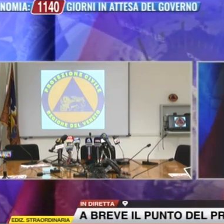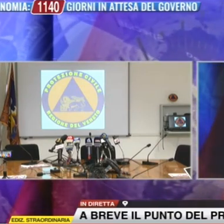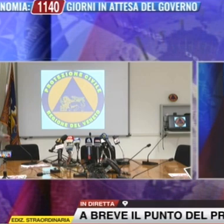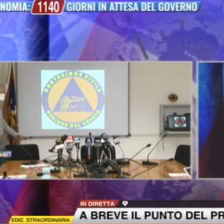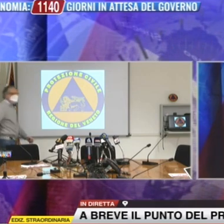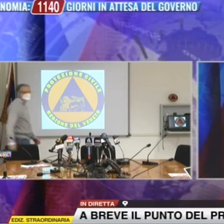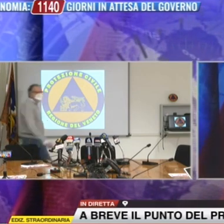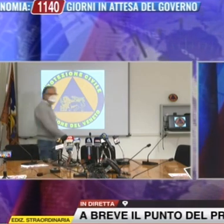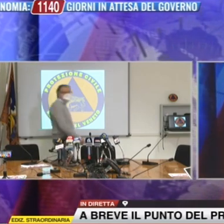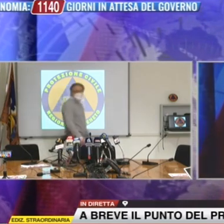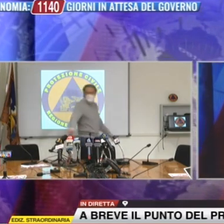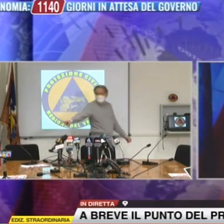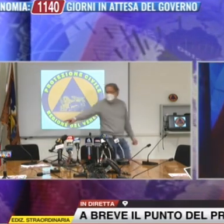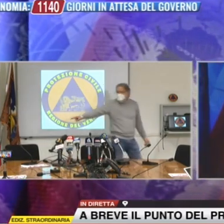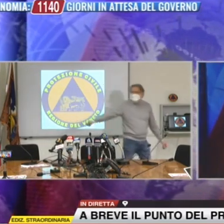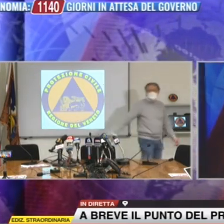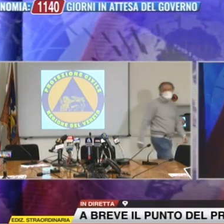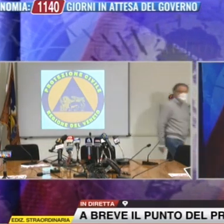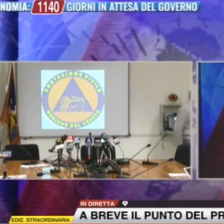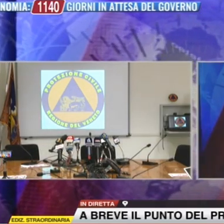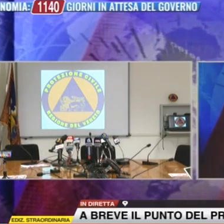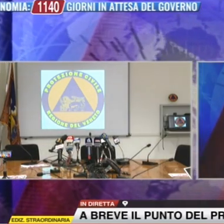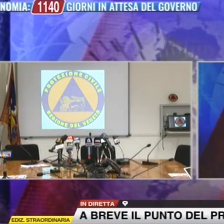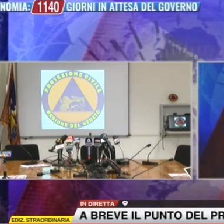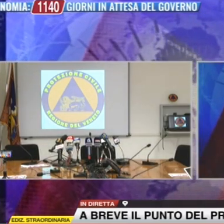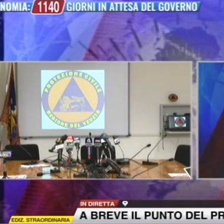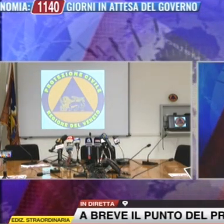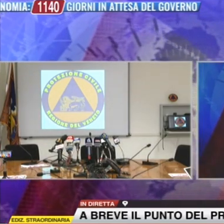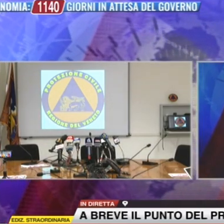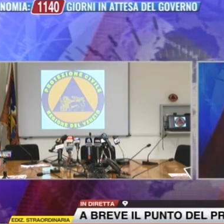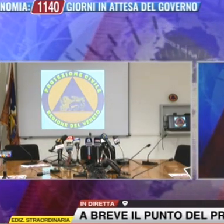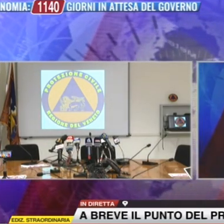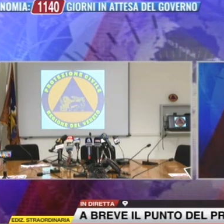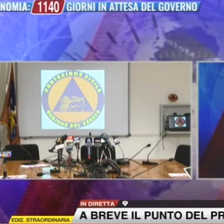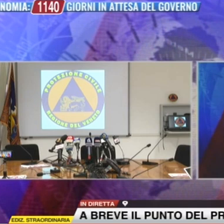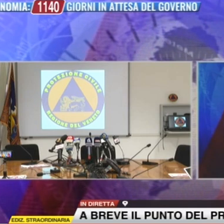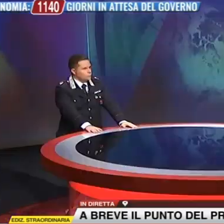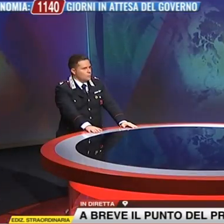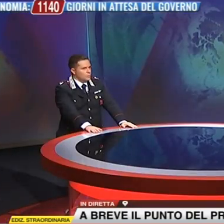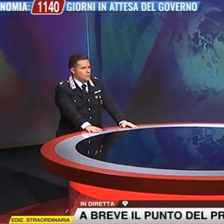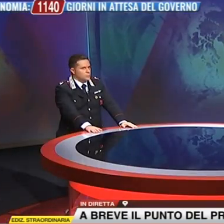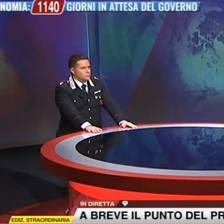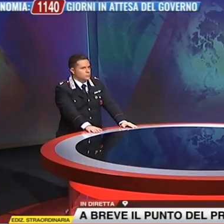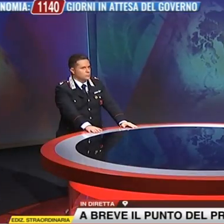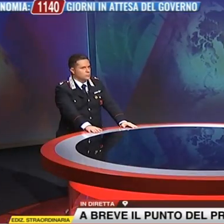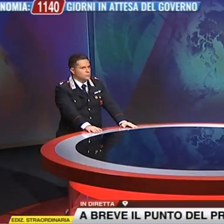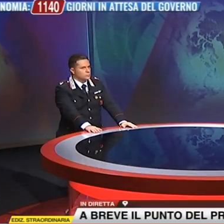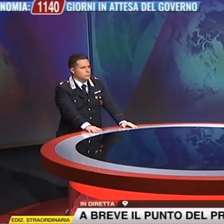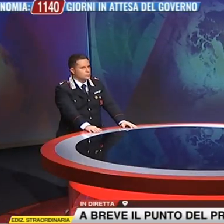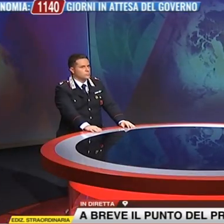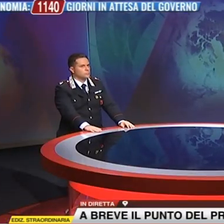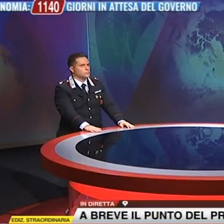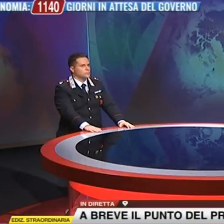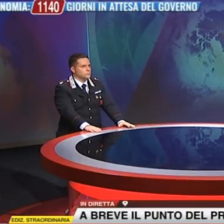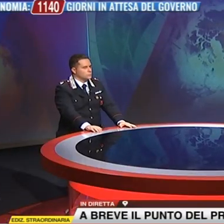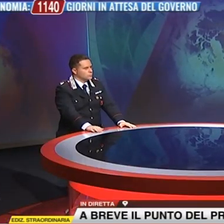Questo Covid che ha investito un po' tutti noi, chiaramente ha cambiato un po' la nostra vita, anche il nostro modo di lavorare, come vedete, insomma,